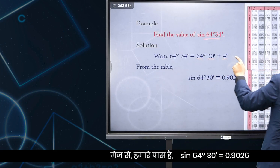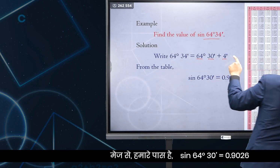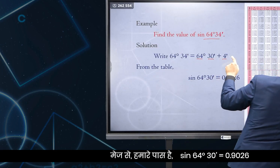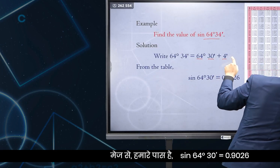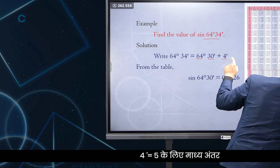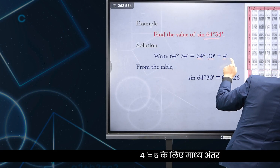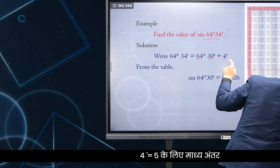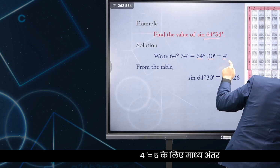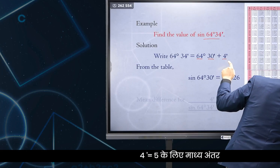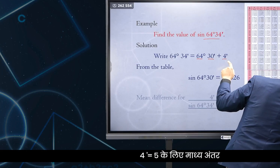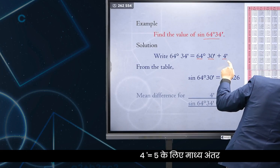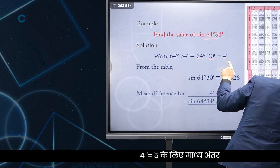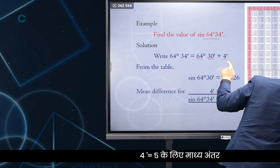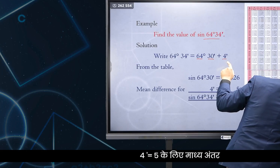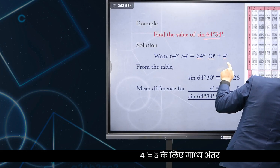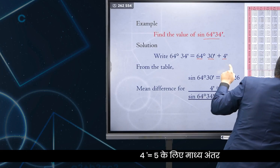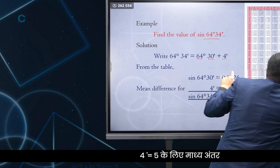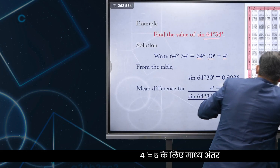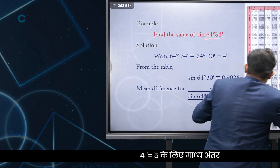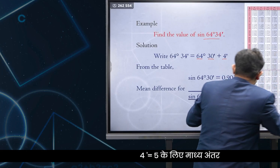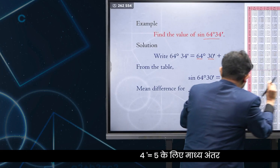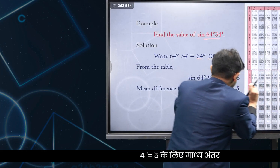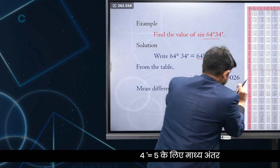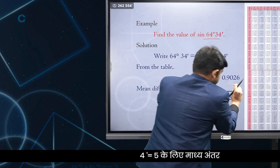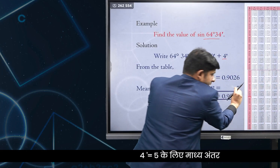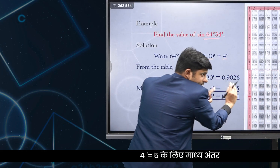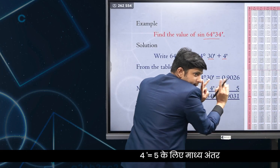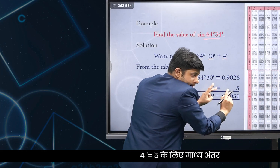0.9026 4 मिनट इज इक्वल 5 के लिए माध्य अंतर